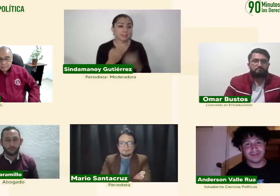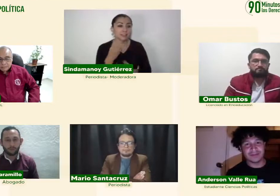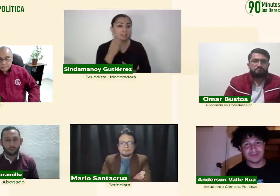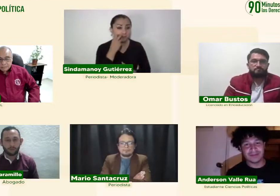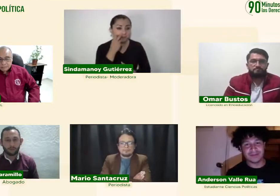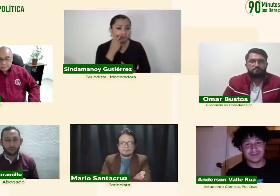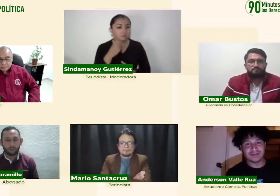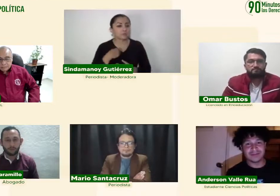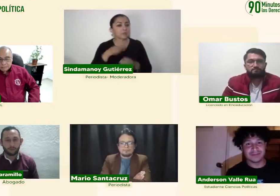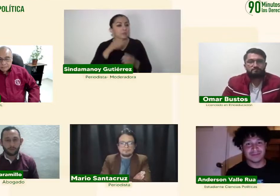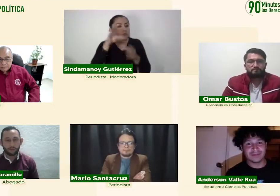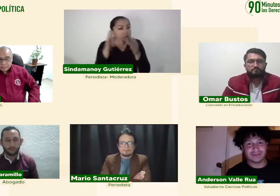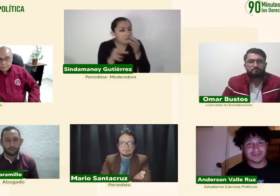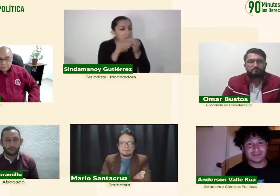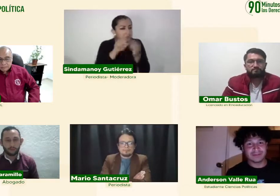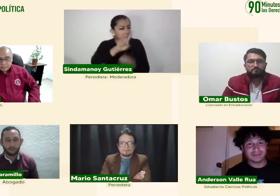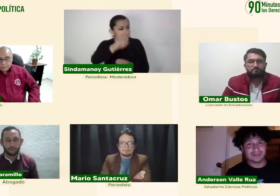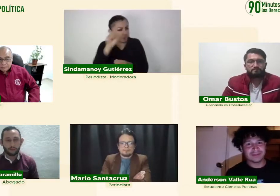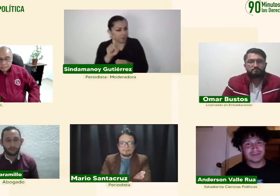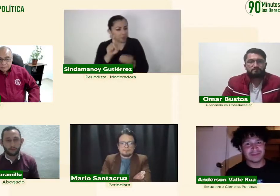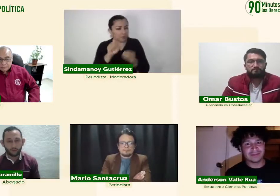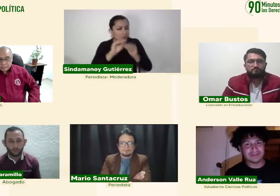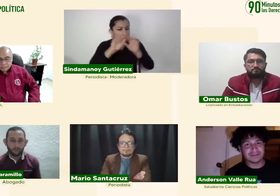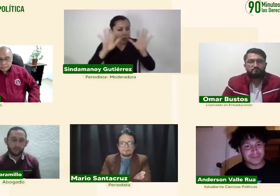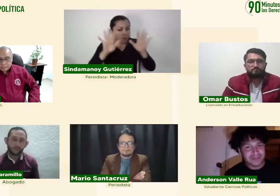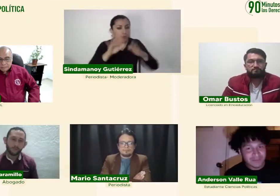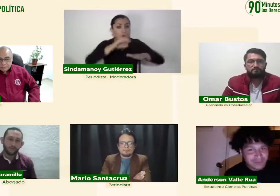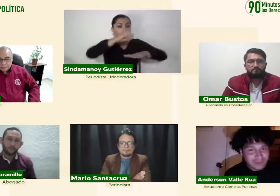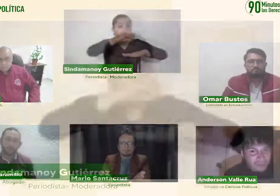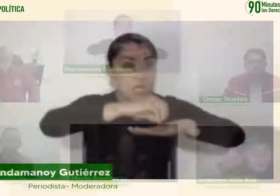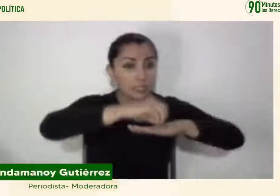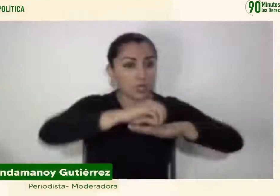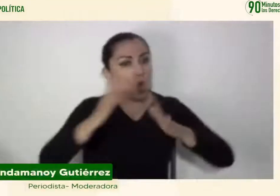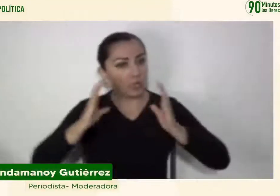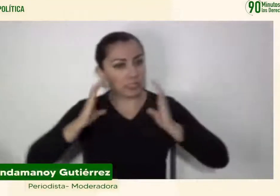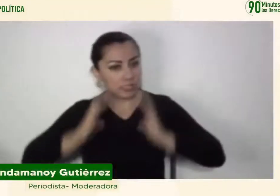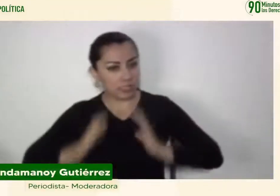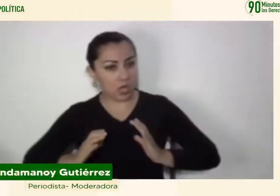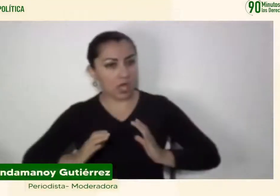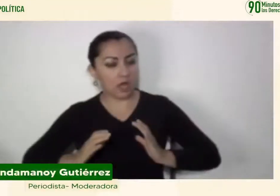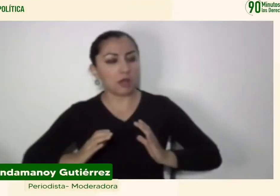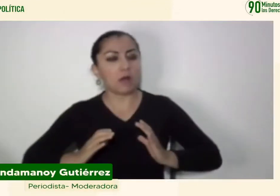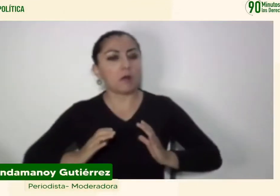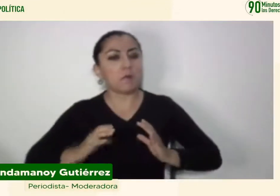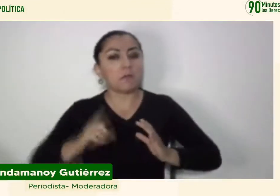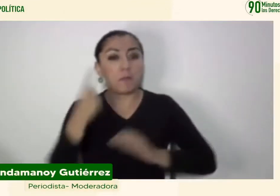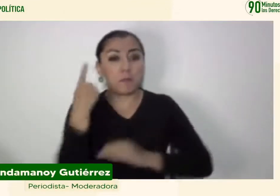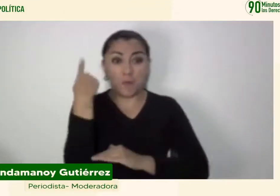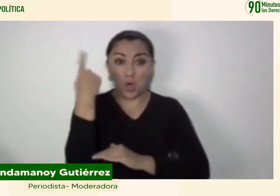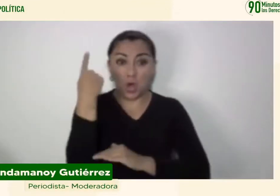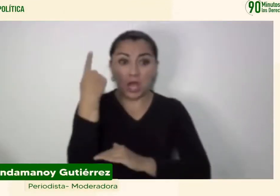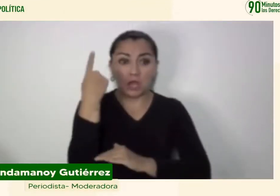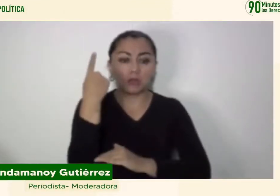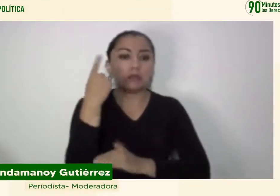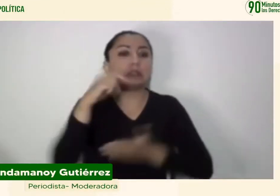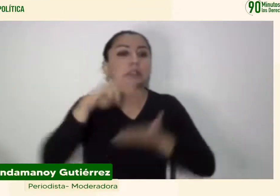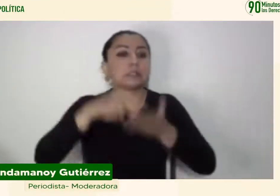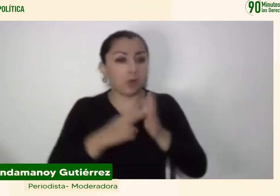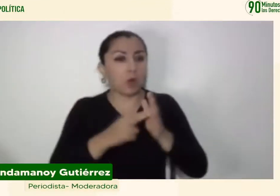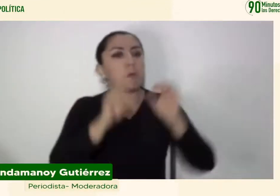muy bien muchas gracias a anderson por tu intervención para agregar quisiera preguntar y preguntarles claramente las